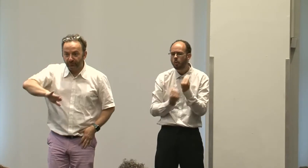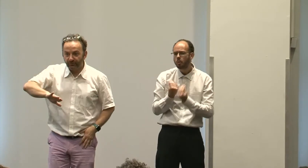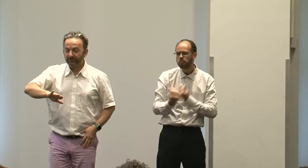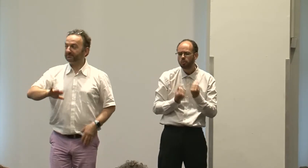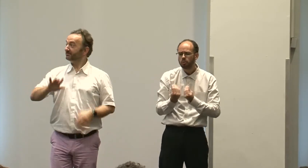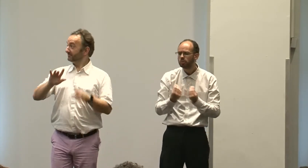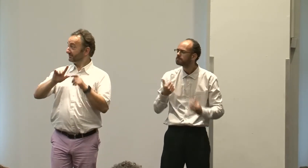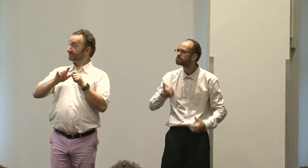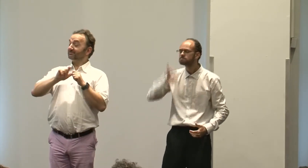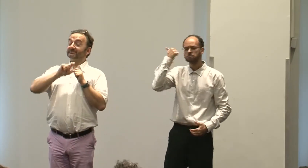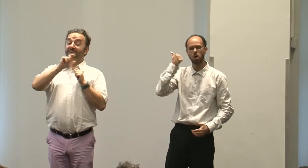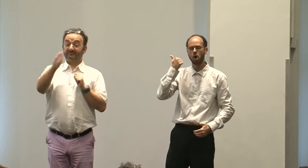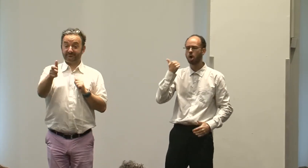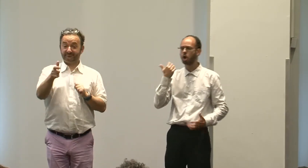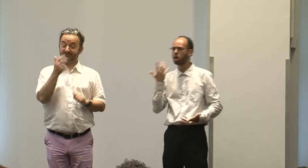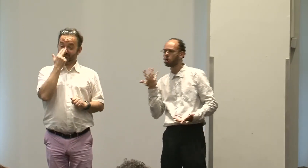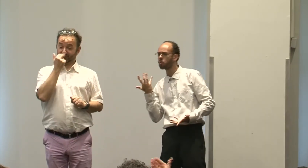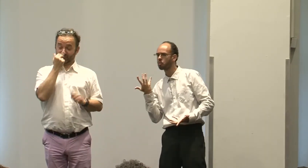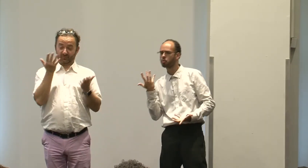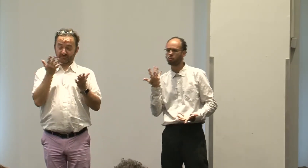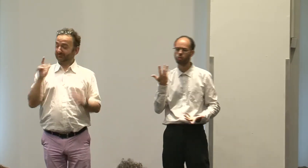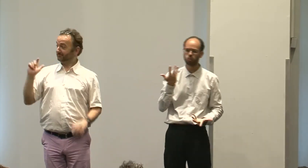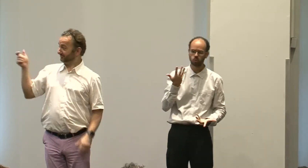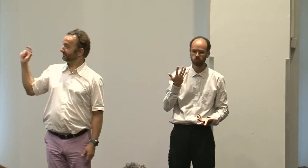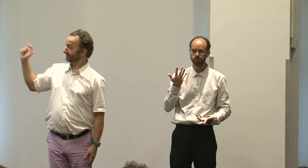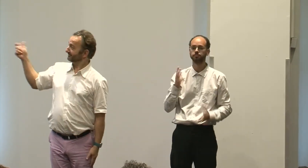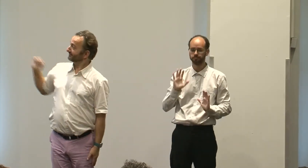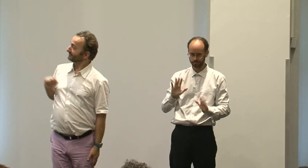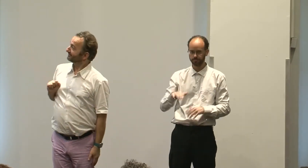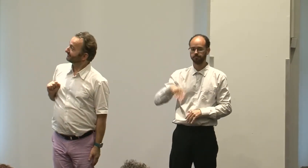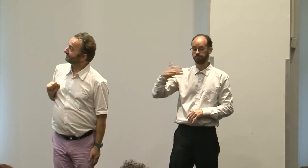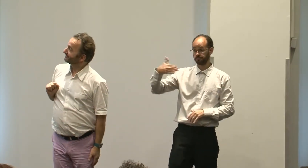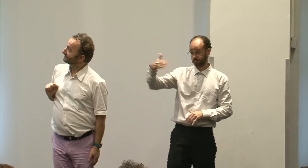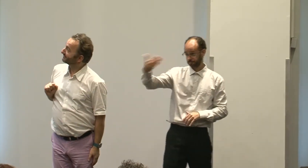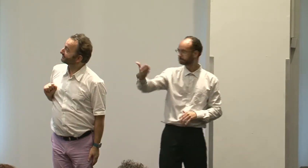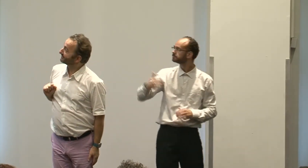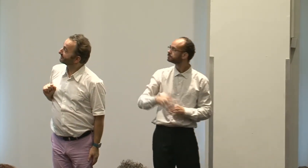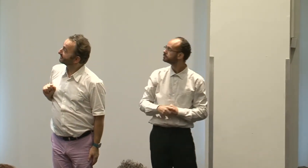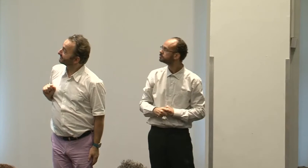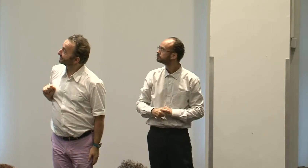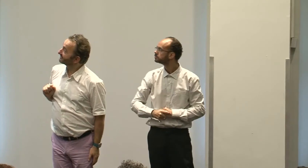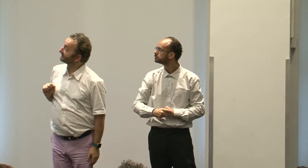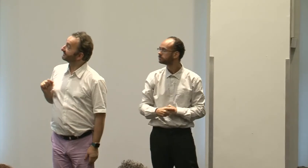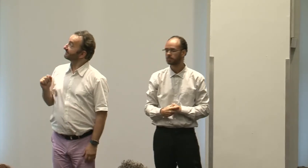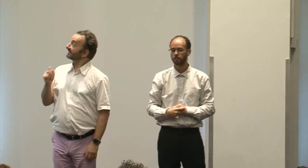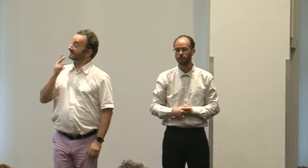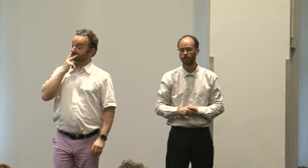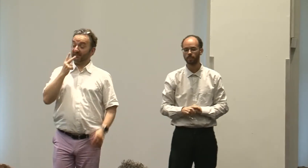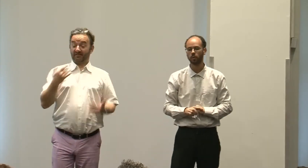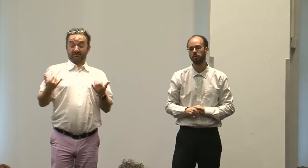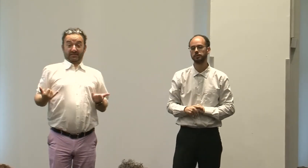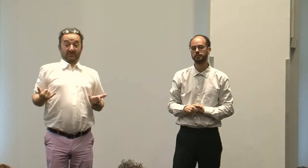como me sentisse bem, da maneira como me sentisse confortável, da melhor maneira para mim.